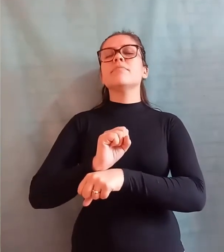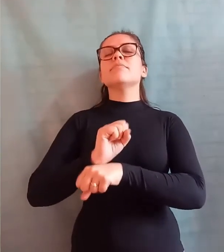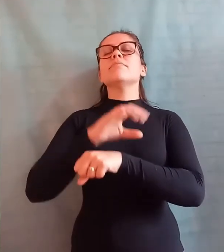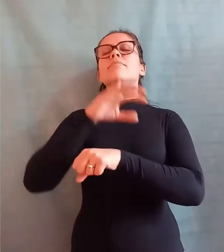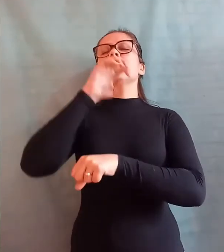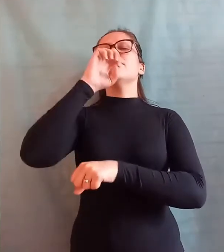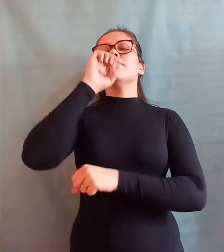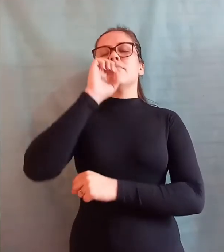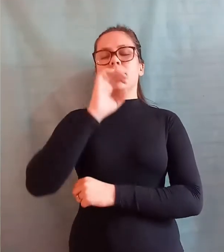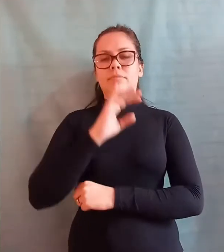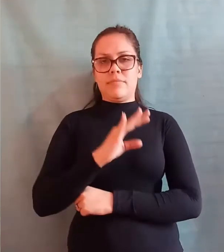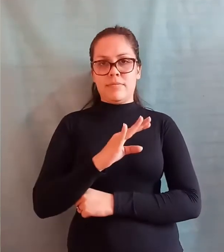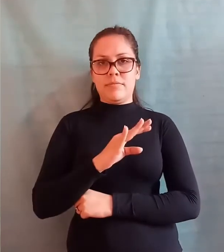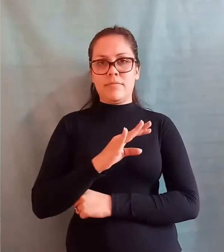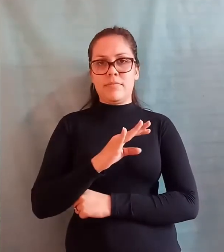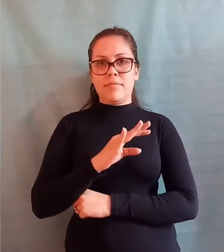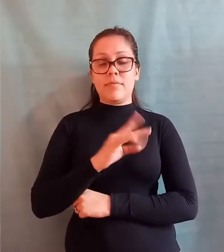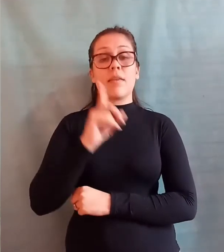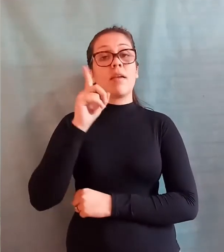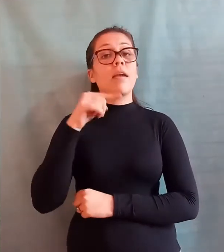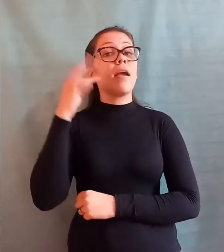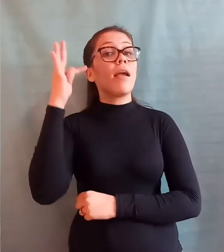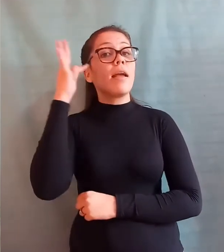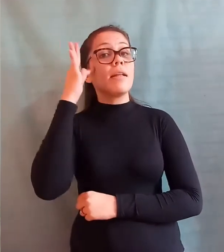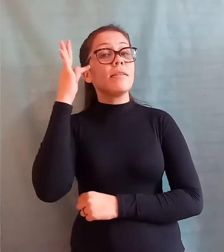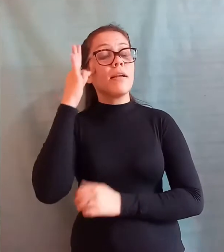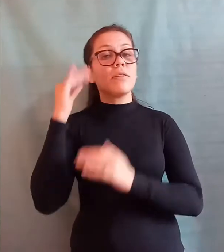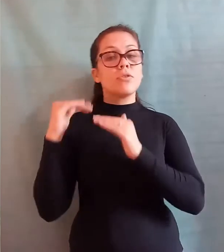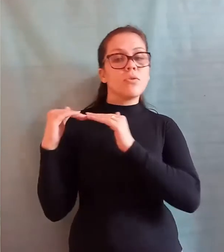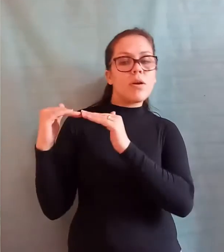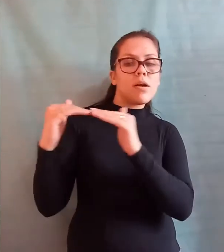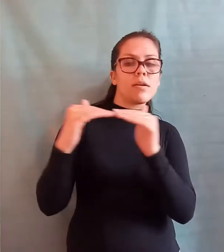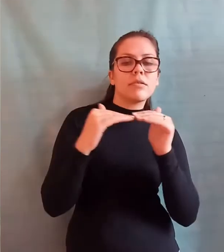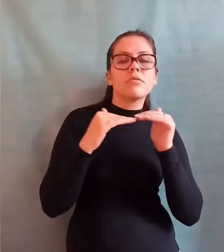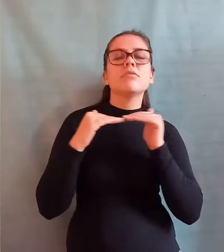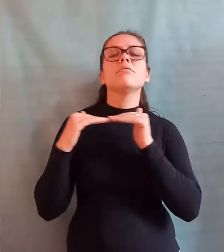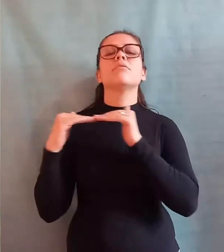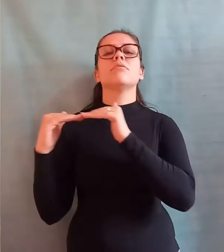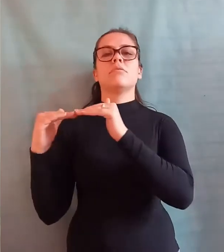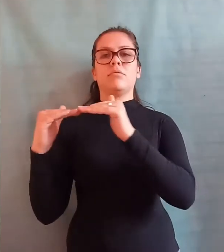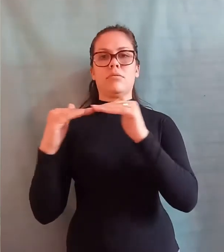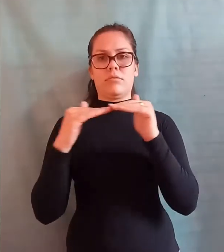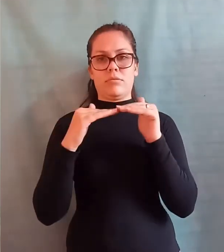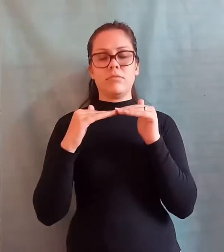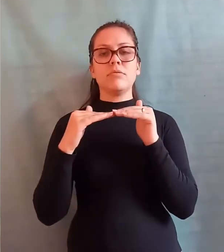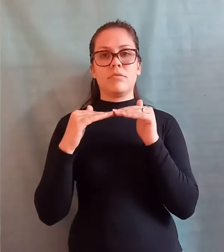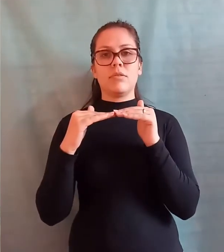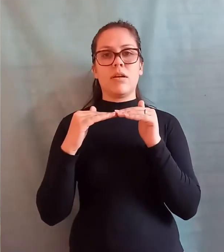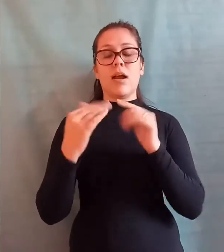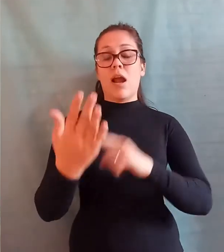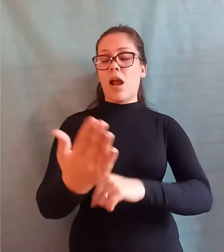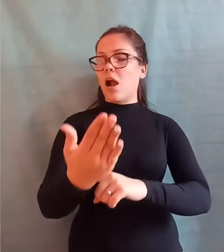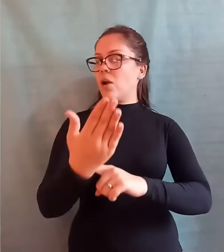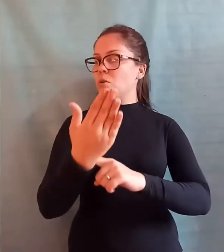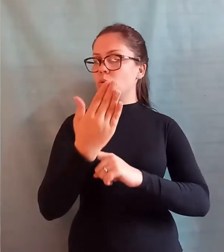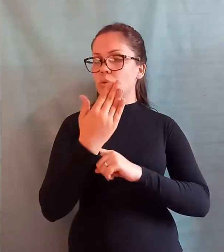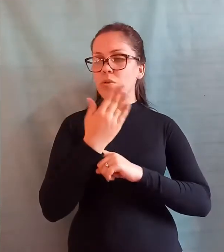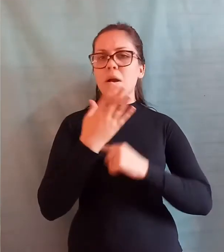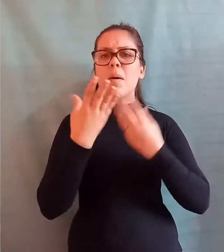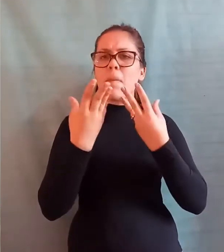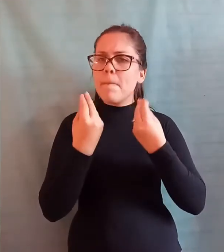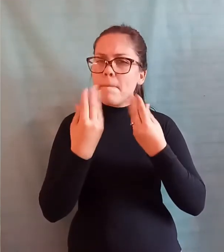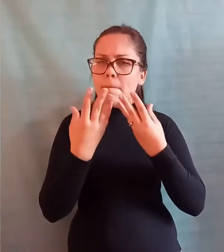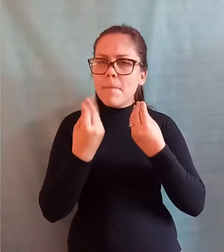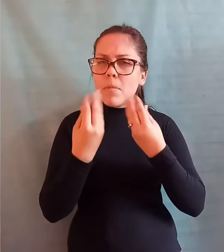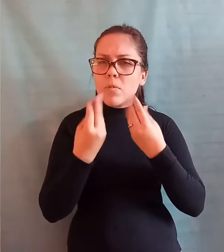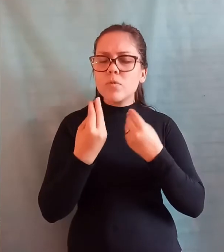parar e equilibrar, tá? Então essa é uma técnica de equilíbrio e que por consequência ajuda muito